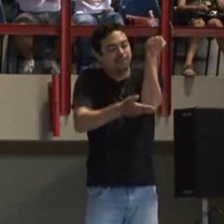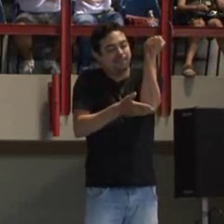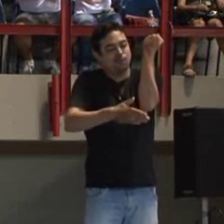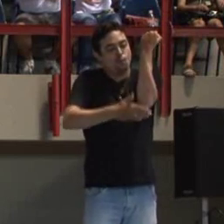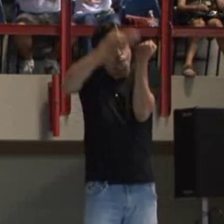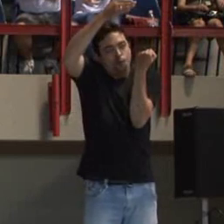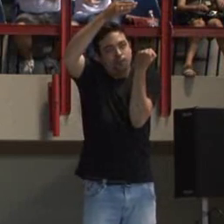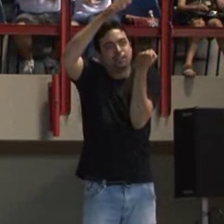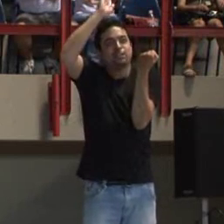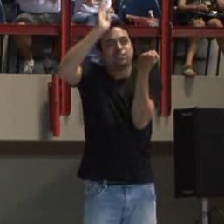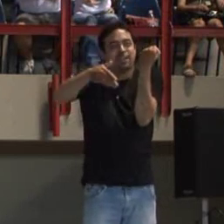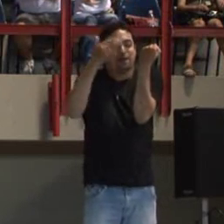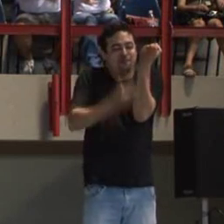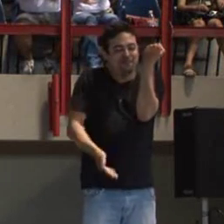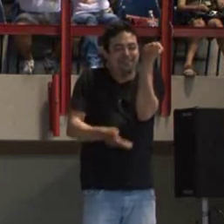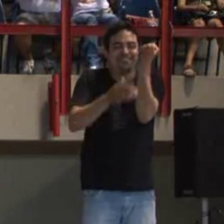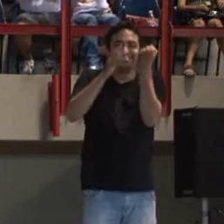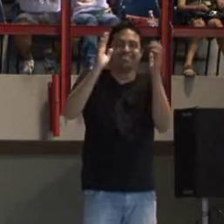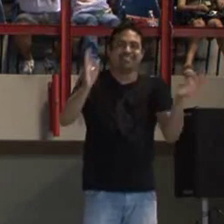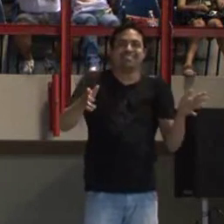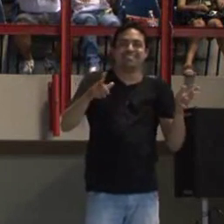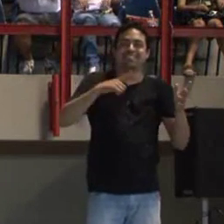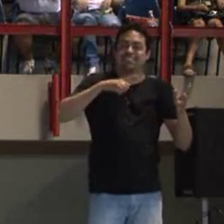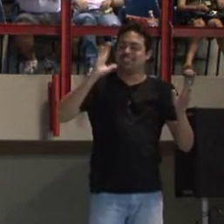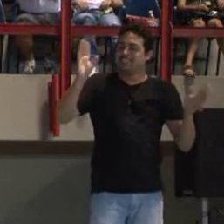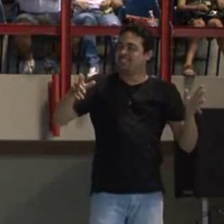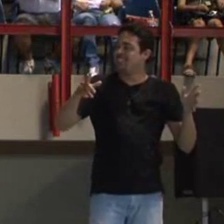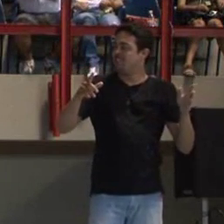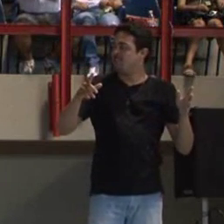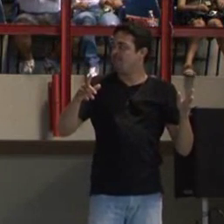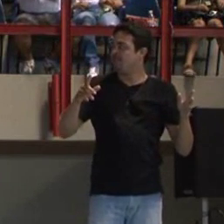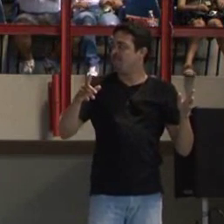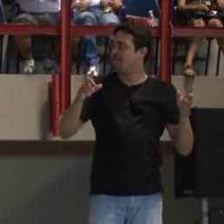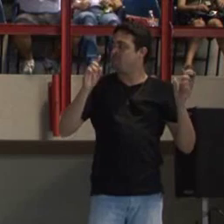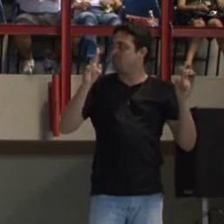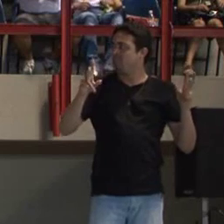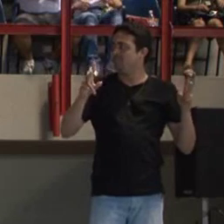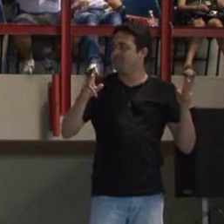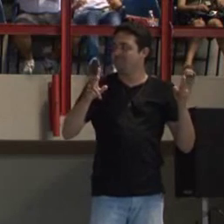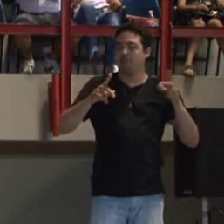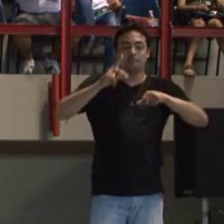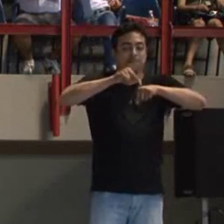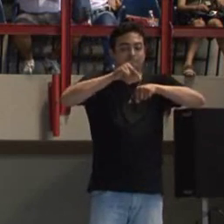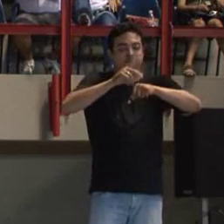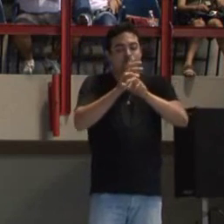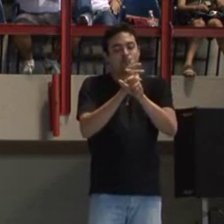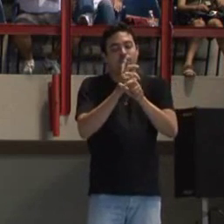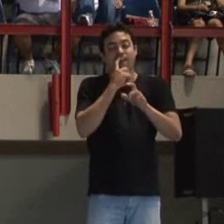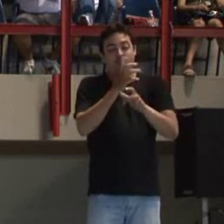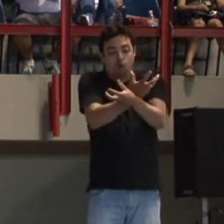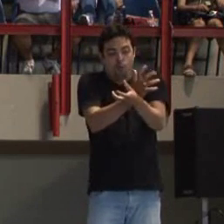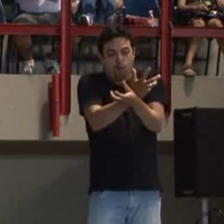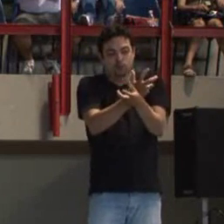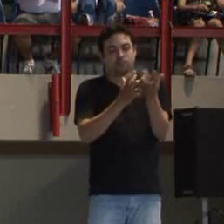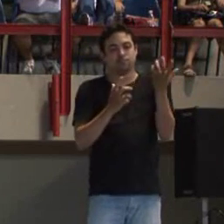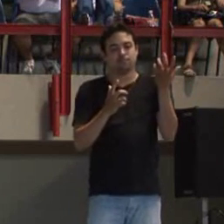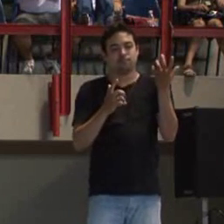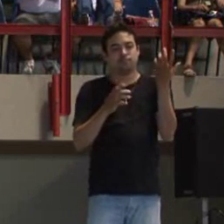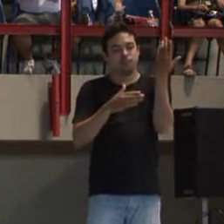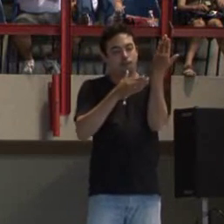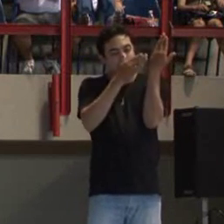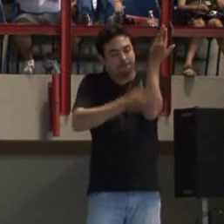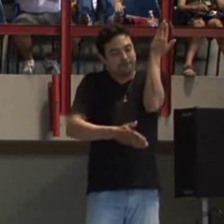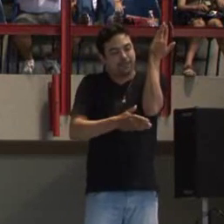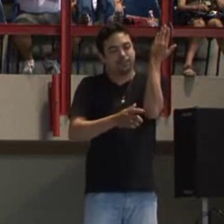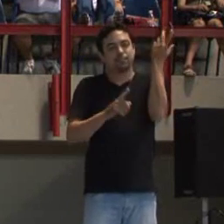de pedra que ali fica lá, fica só a medula já ali, tá? Não volta mais nada não, viu? Não tem negócio, você pode